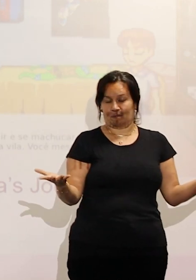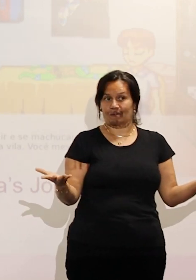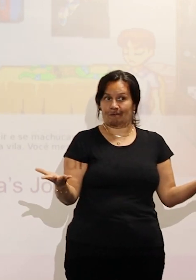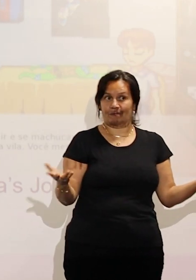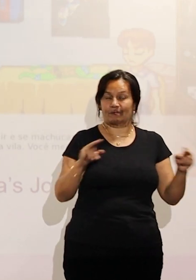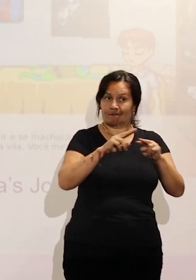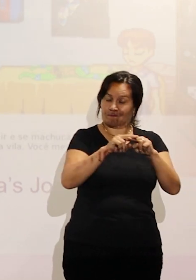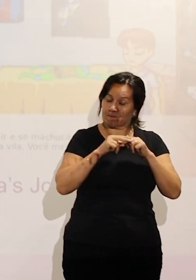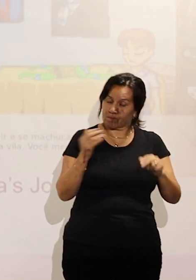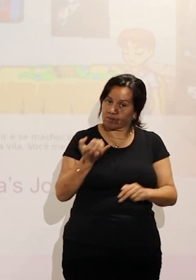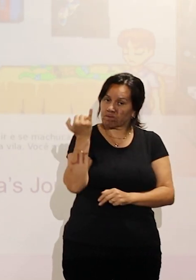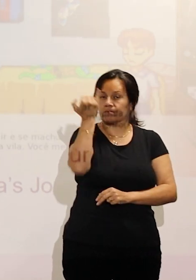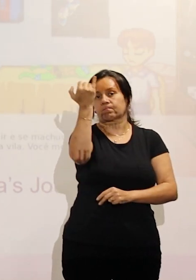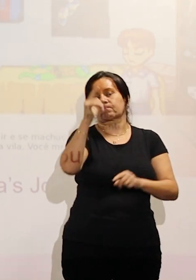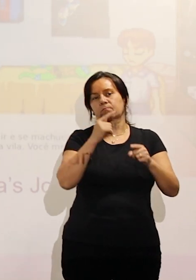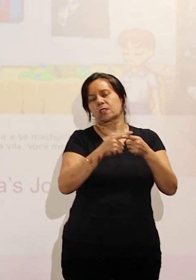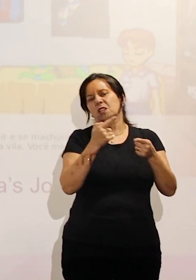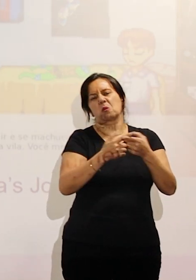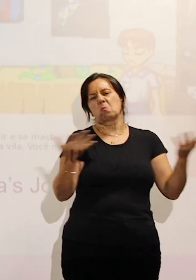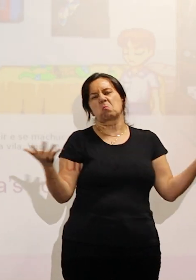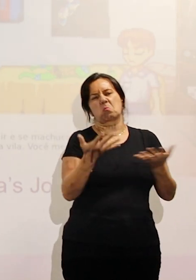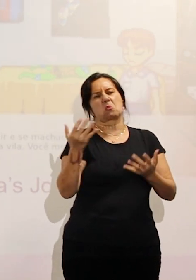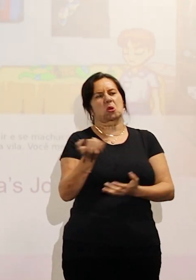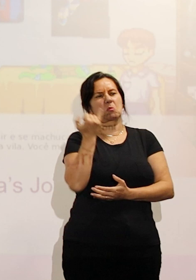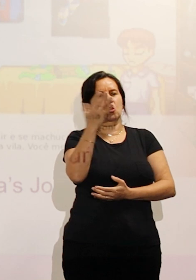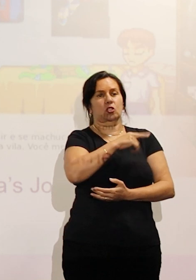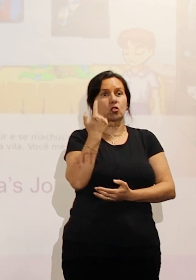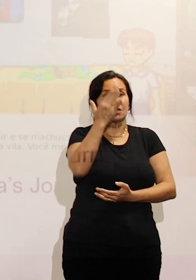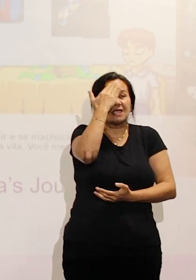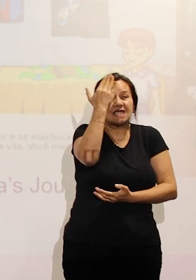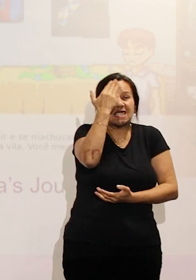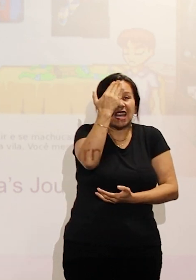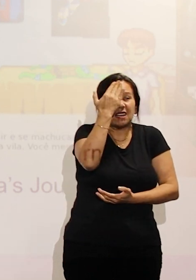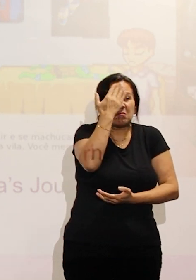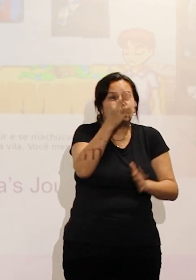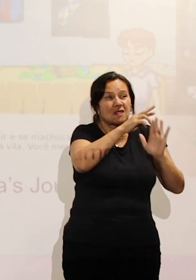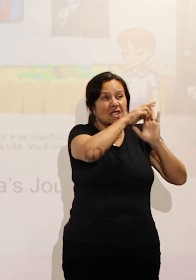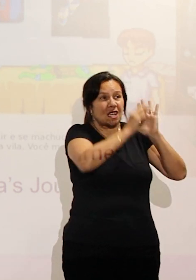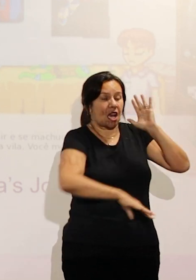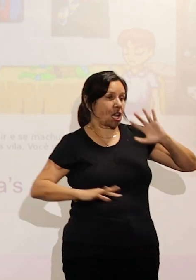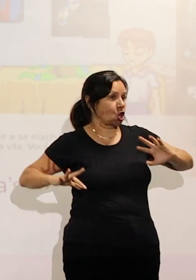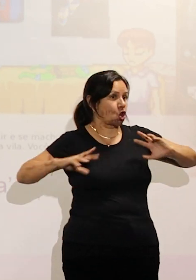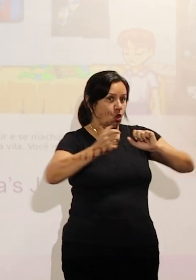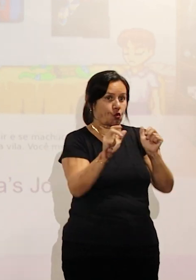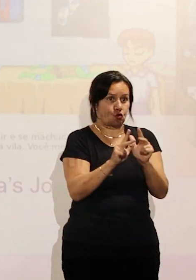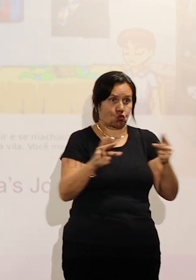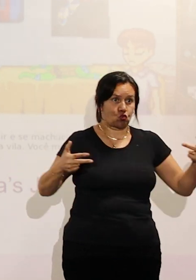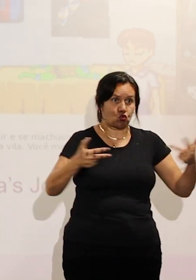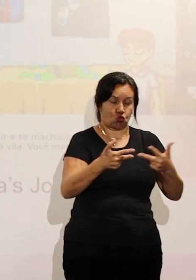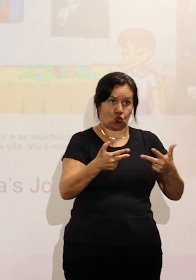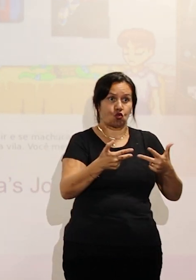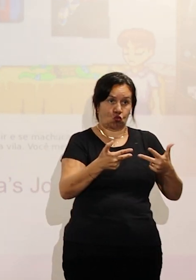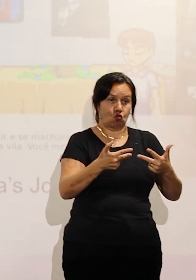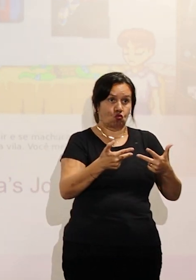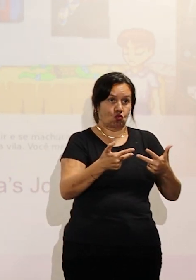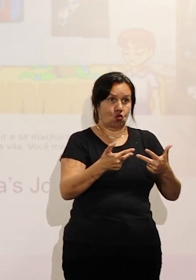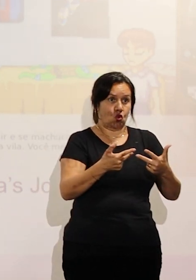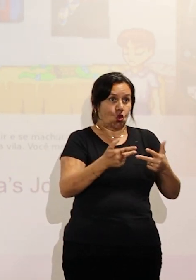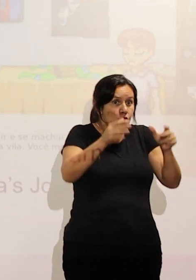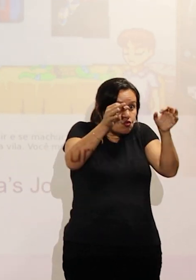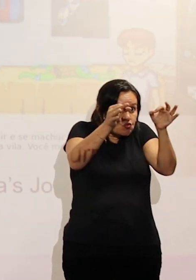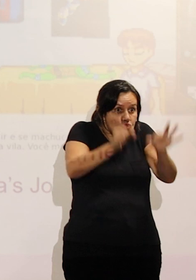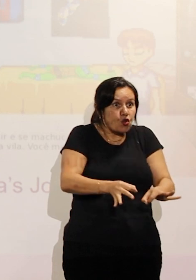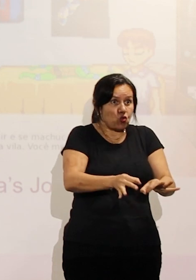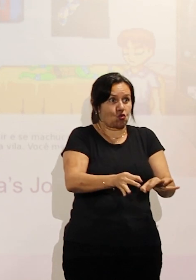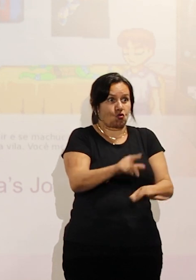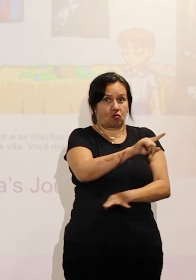Né? E por que é importante a gente saber que todo jogo tem uma narrativa? Assim como todo jogo, de alguma forma, ele tem um gameplay, porque ele é um jogo, ele tem uma